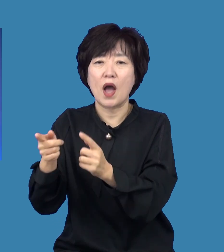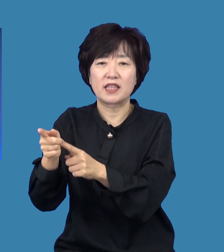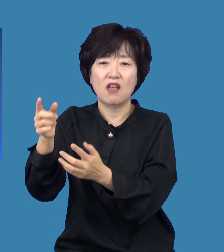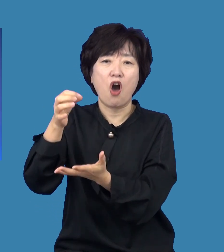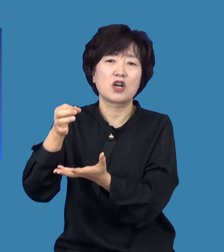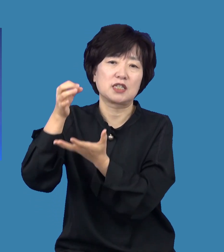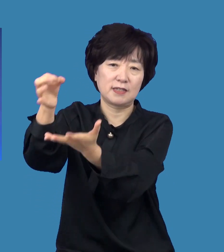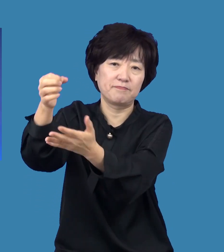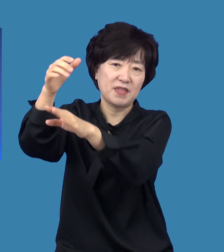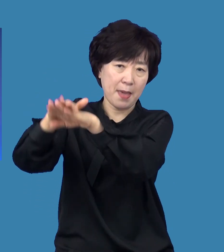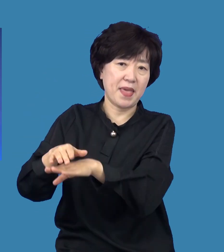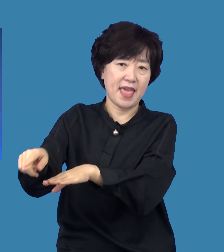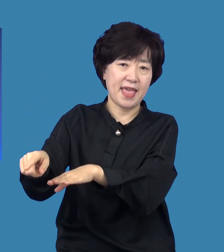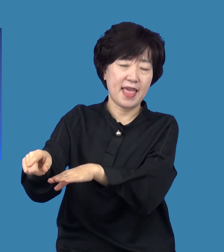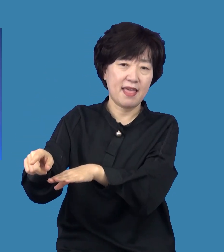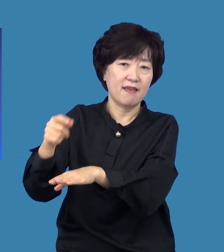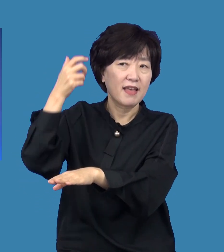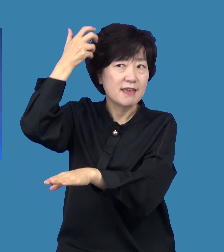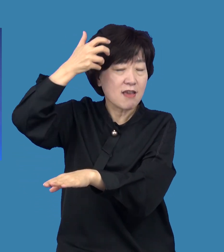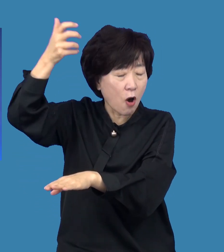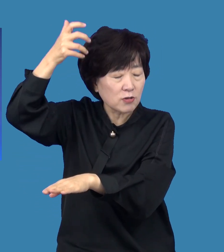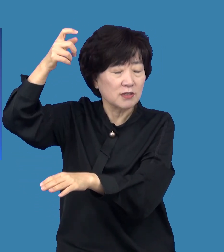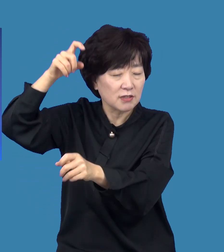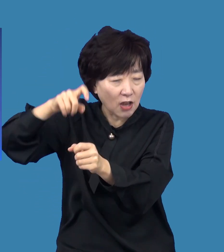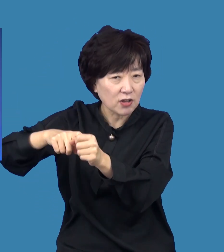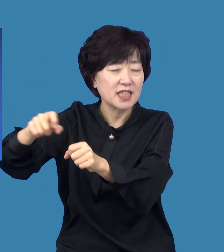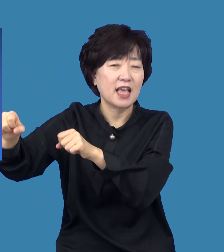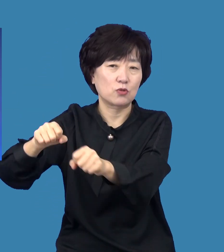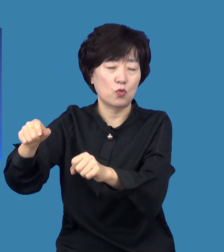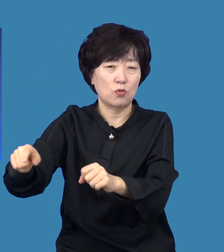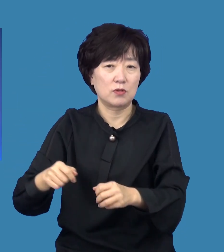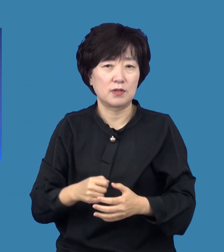더 중요한 영적인 행위입니다.